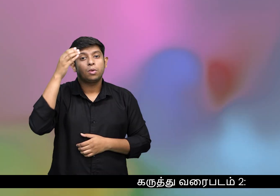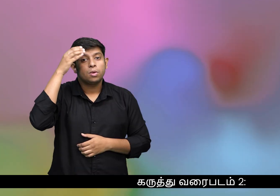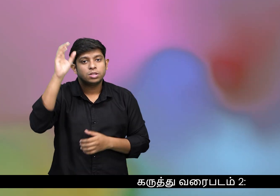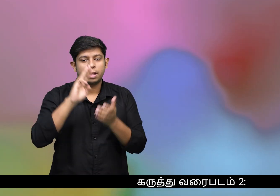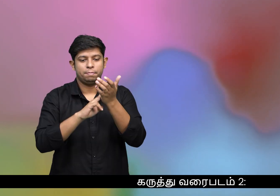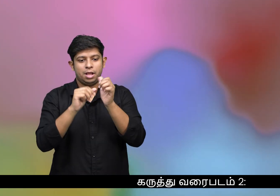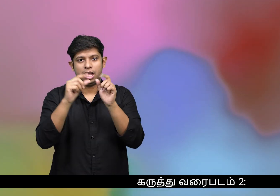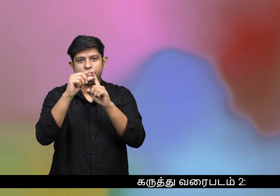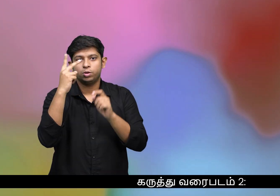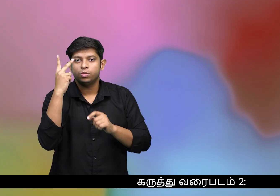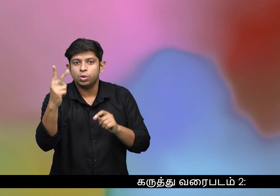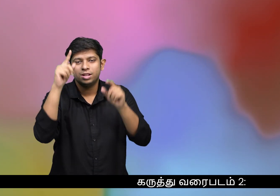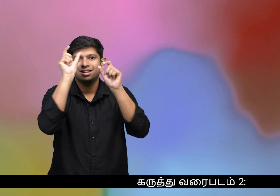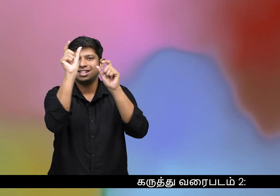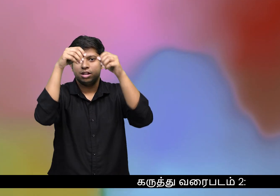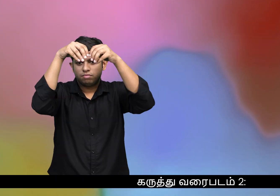கருத்து வரைபடம் 2.